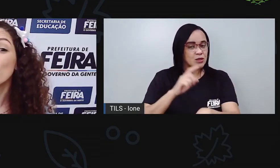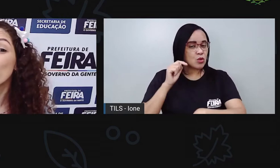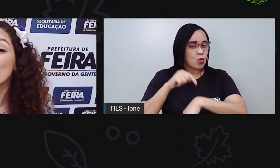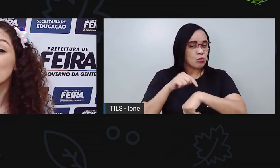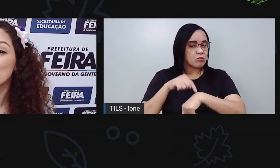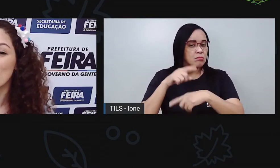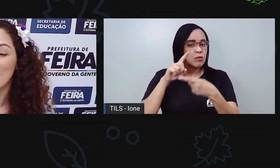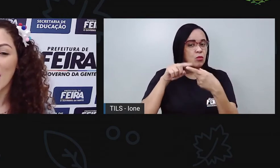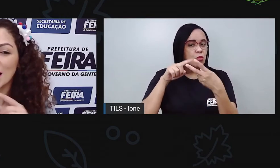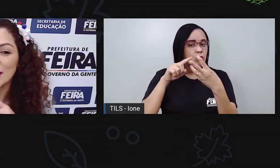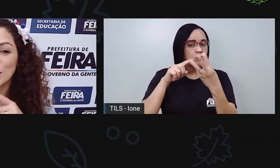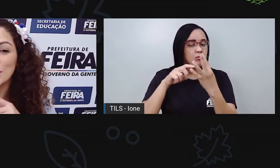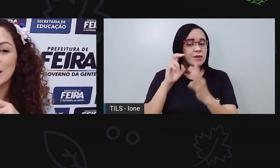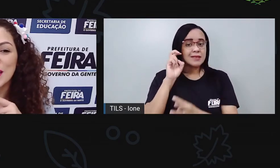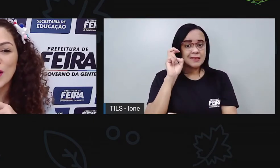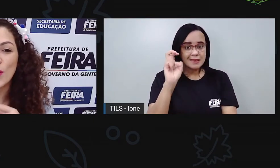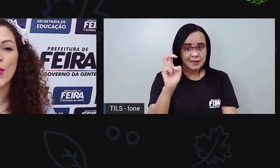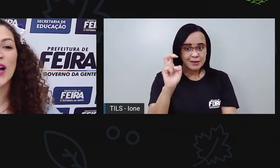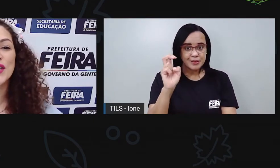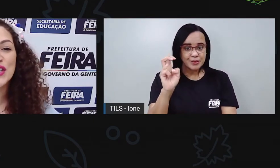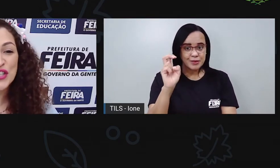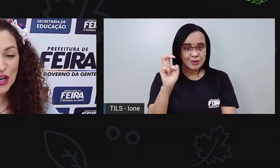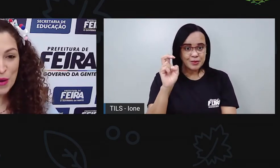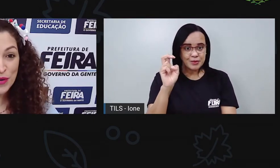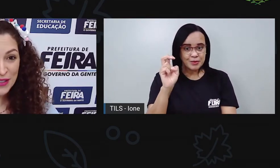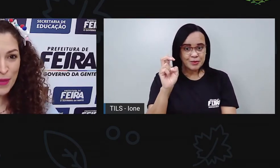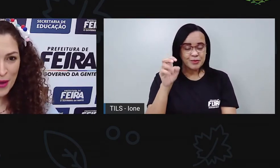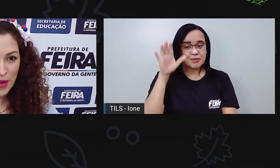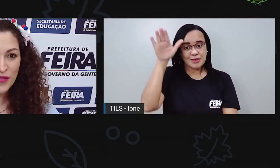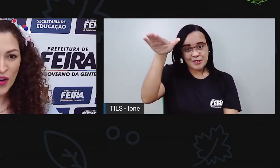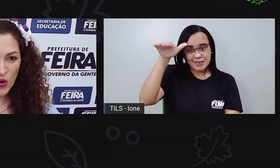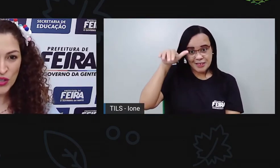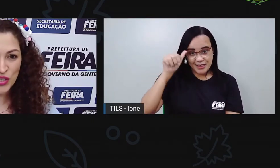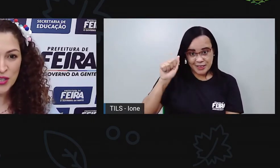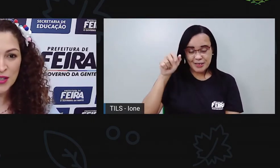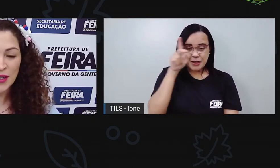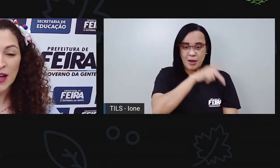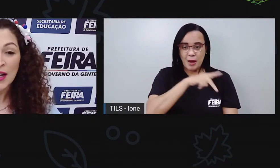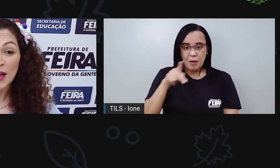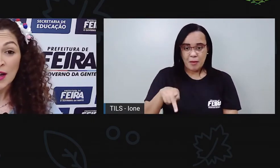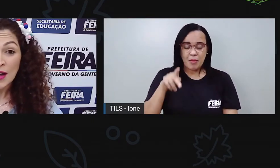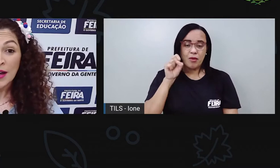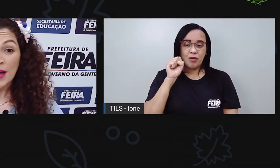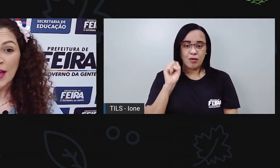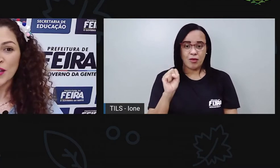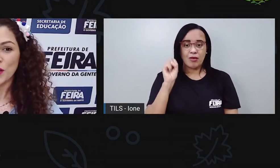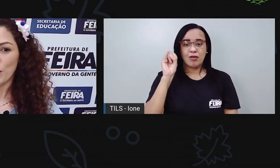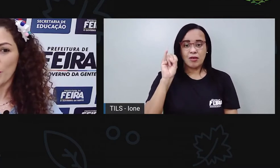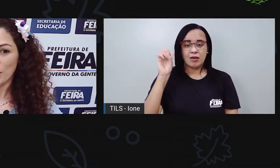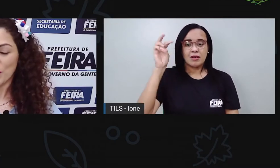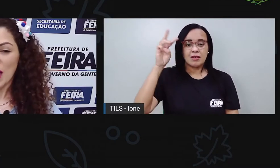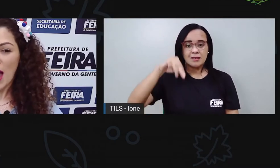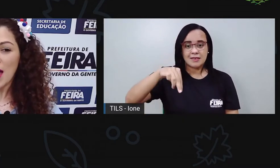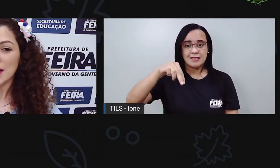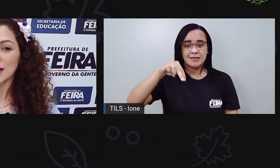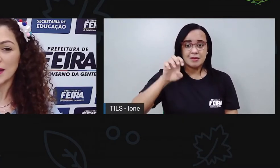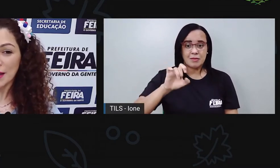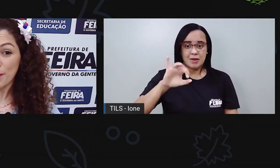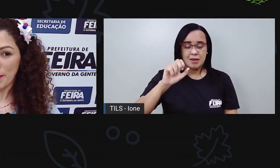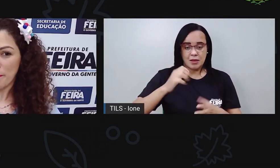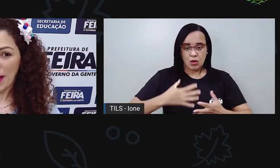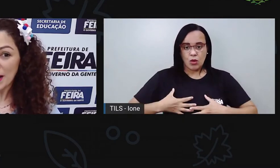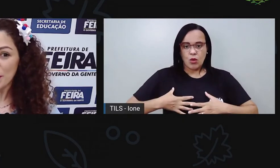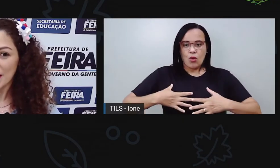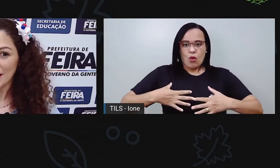E no, quando chegar no 5, a gente chama a Procimeia bem forte. Enche o pulmão de ar